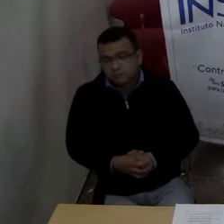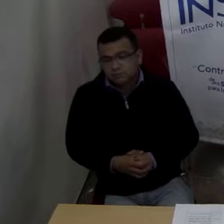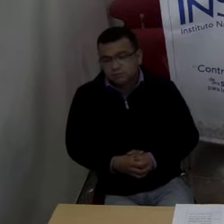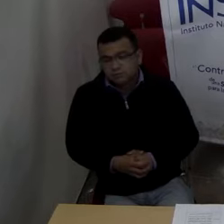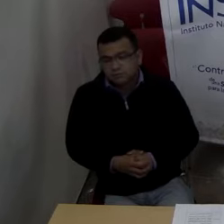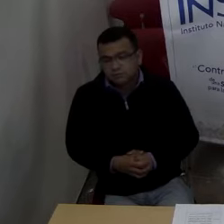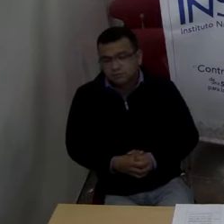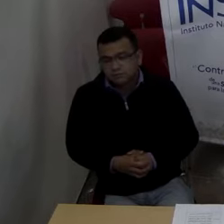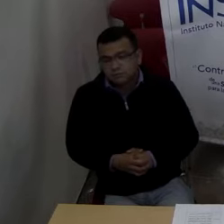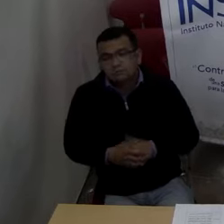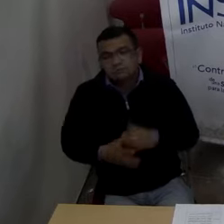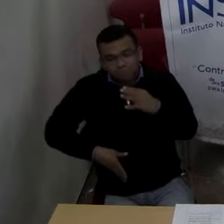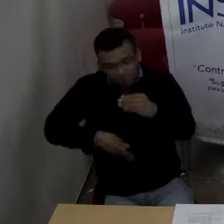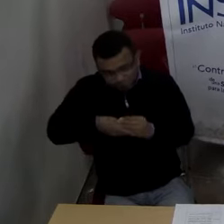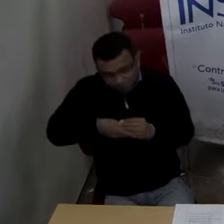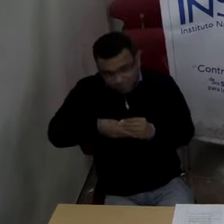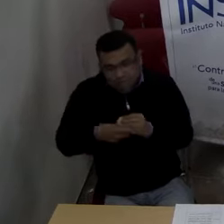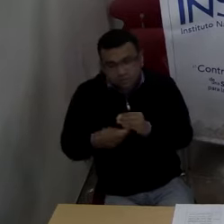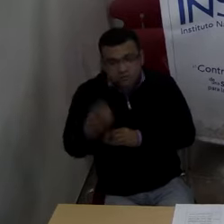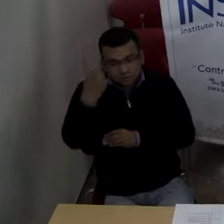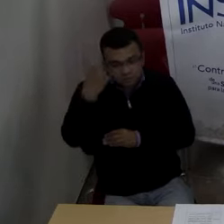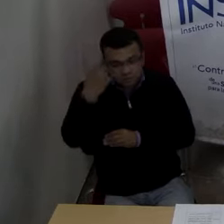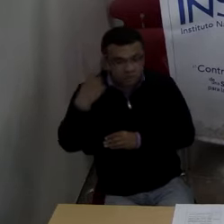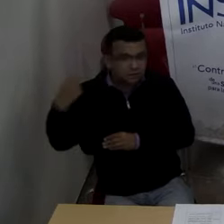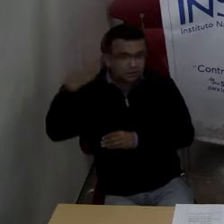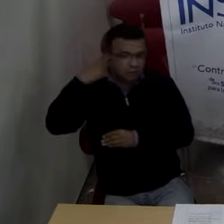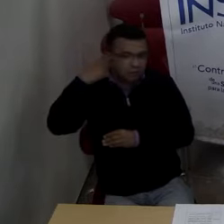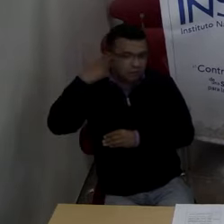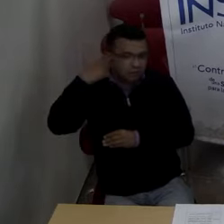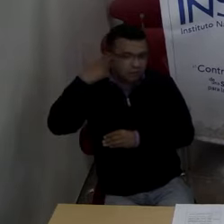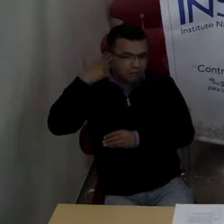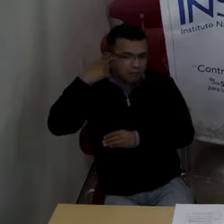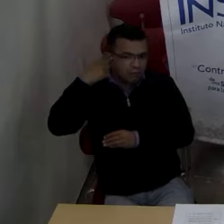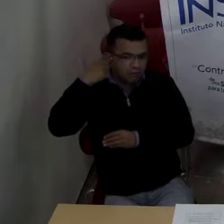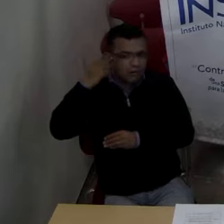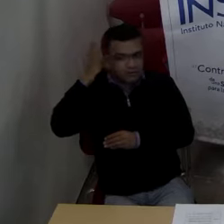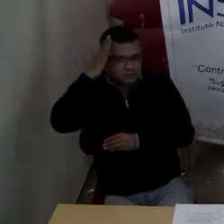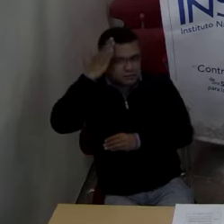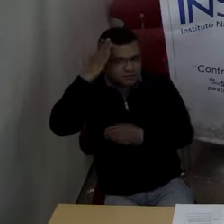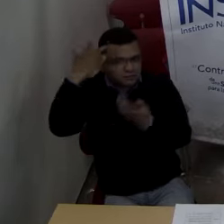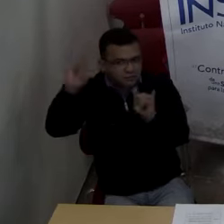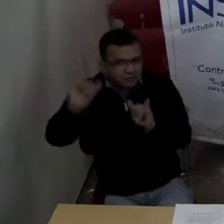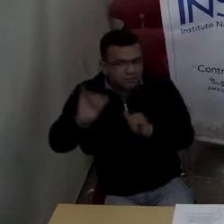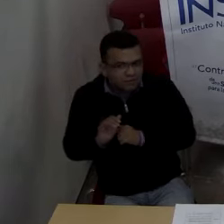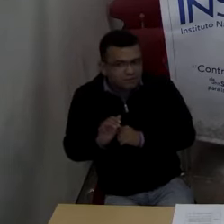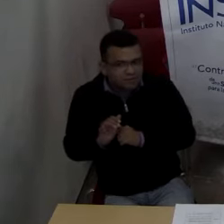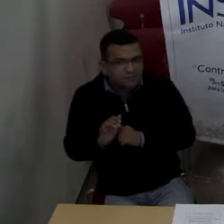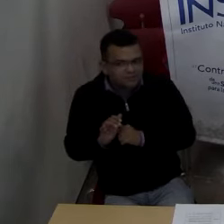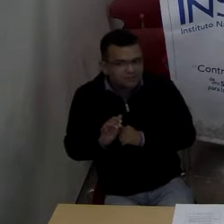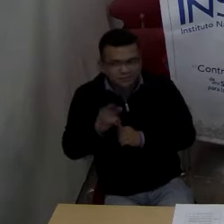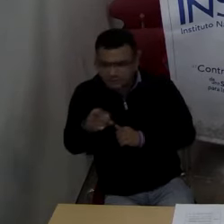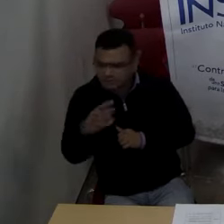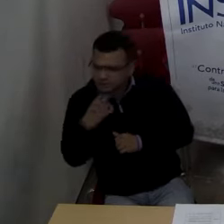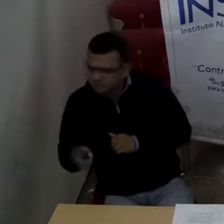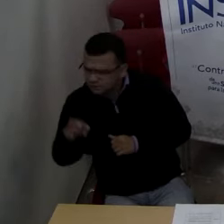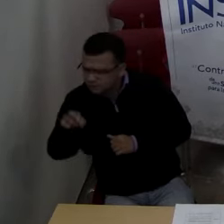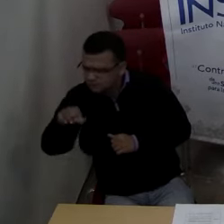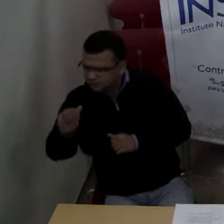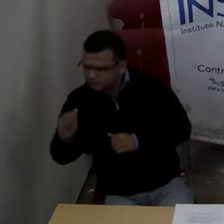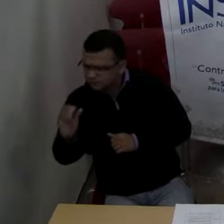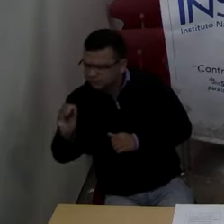El complemento lo hacemos recurriendo a las habilidades auditivas que hemos